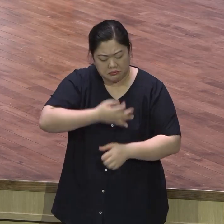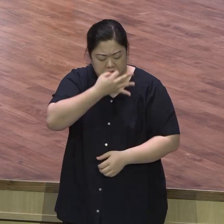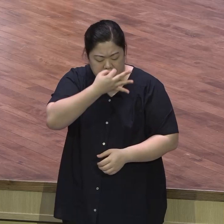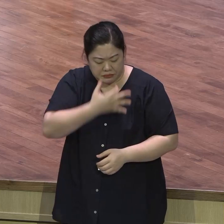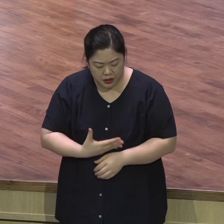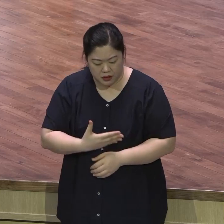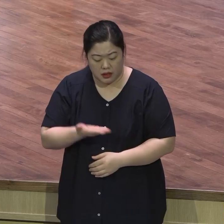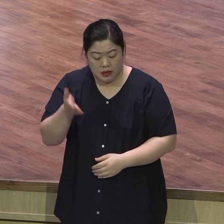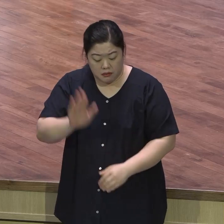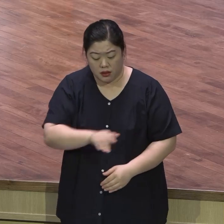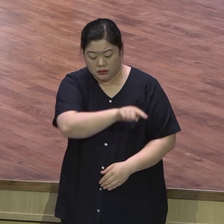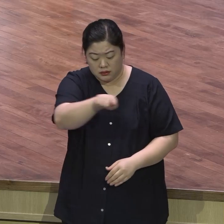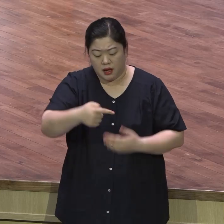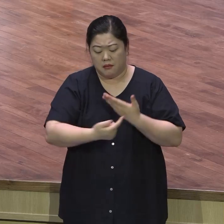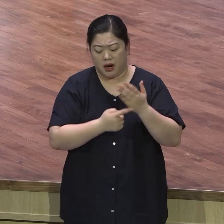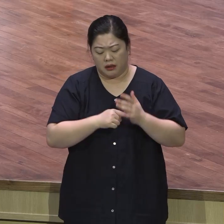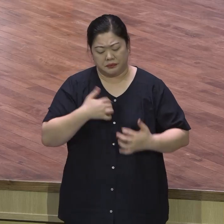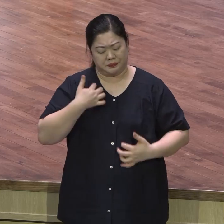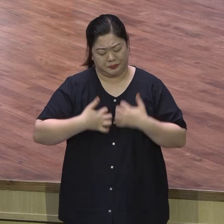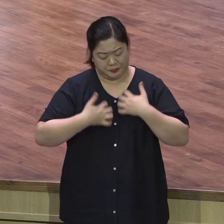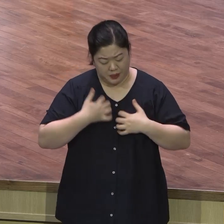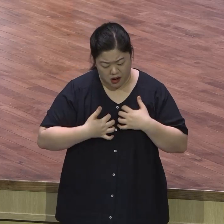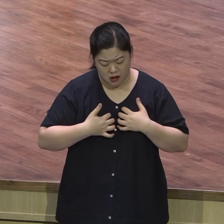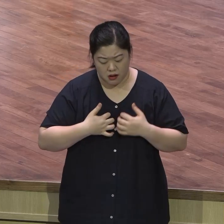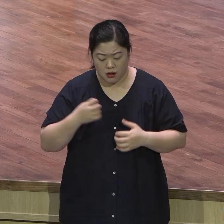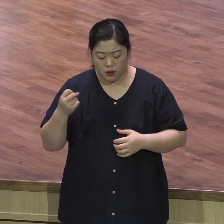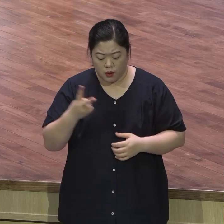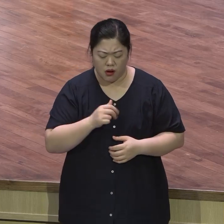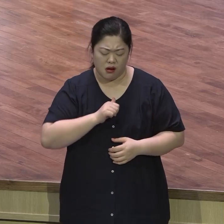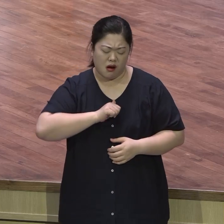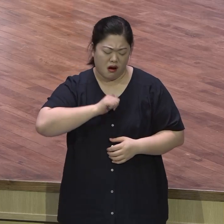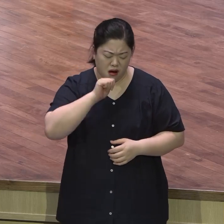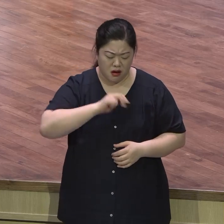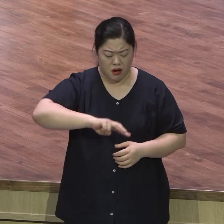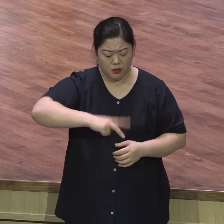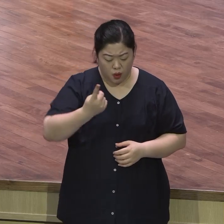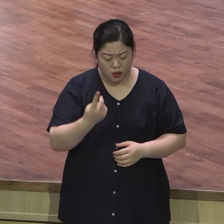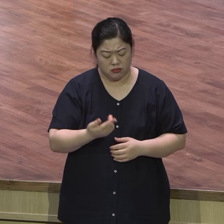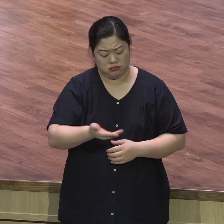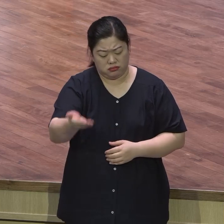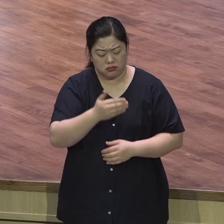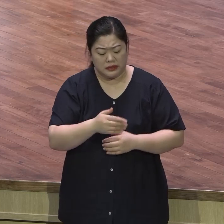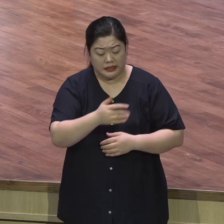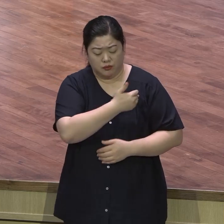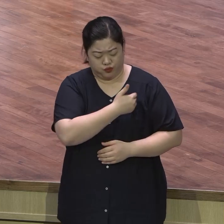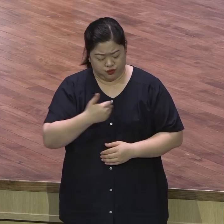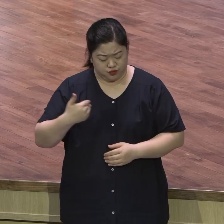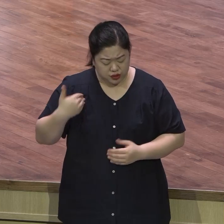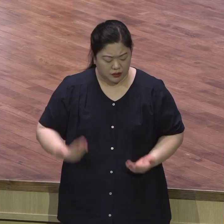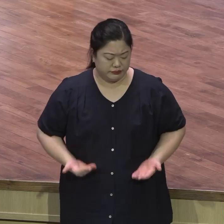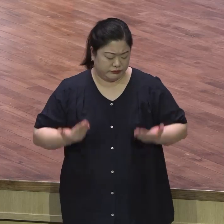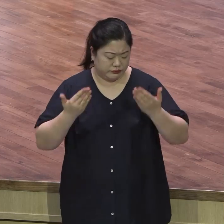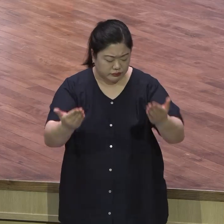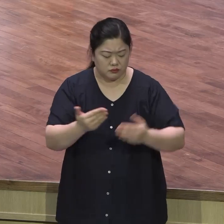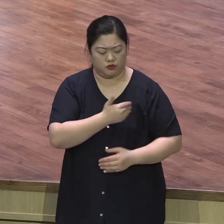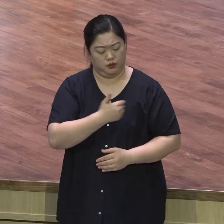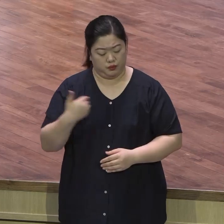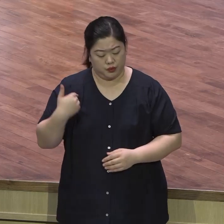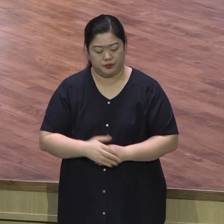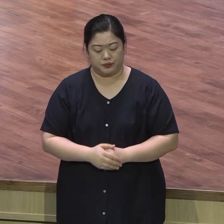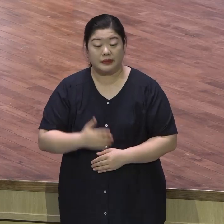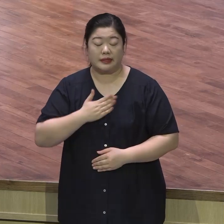가운데서 그들의 넘치는 기쁨과 극심한 가난이 그들의 풍성한 연모를 넘치도록 하게 하였느니라